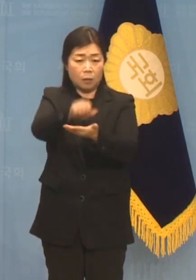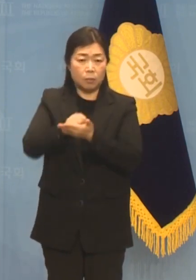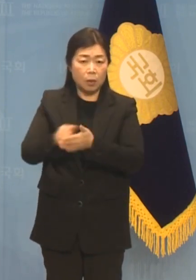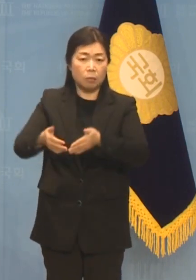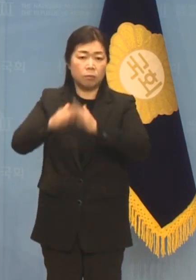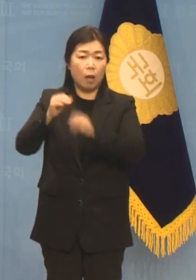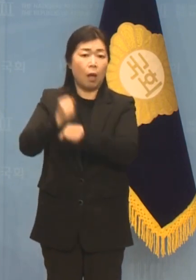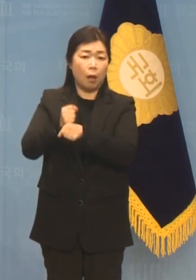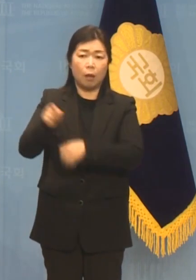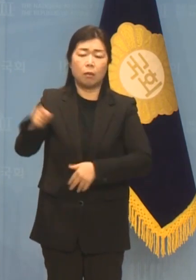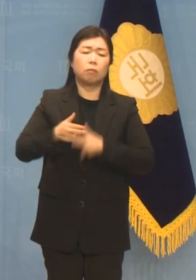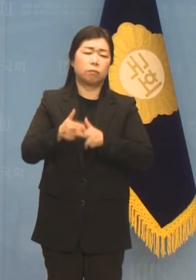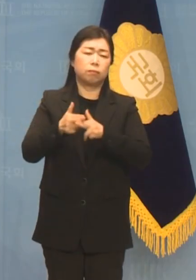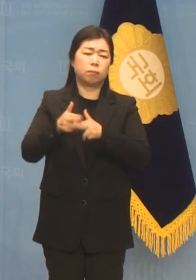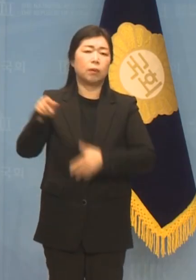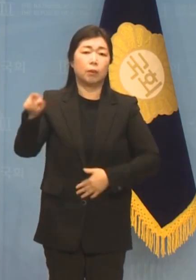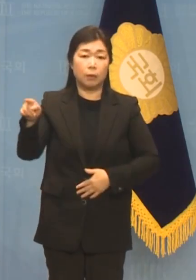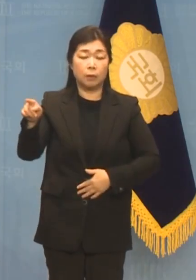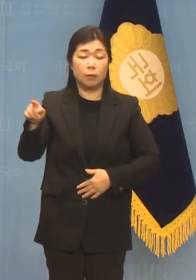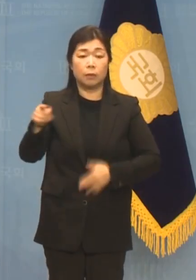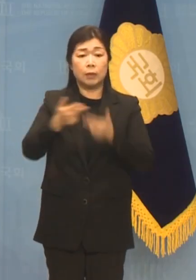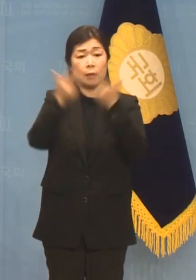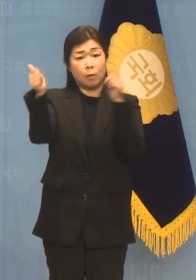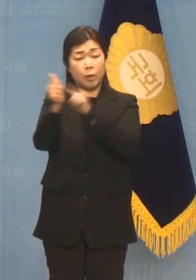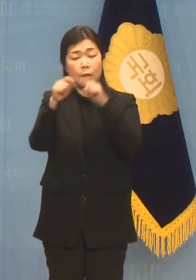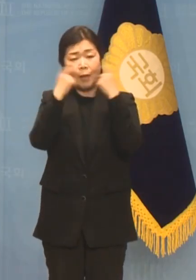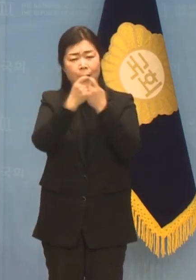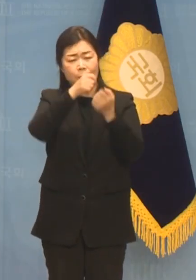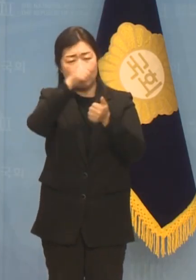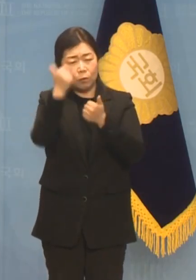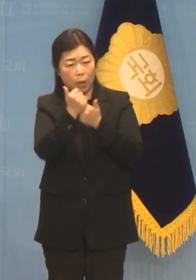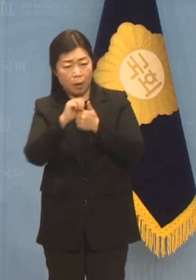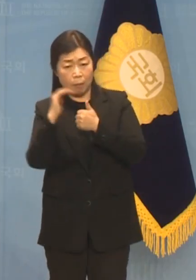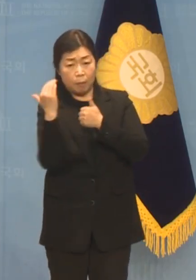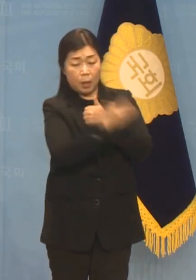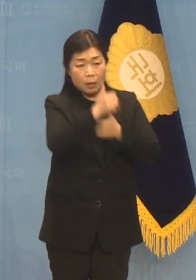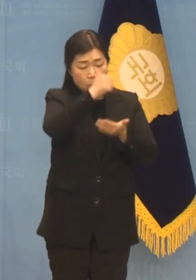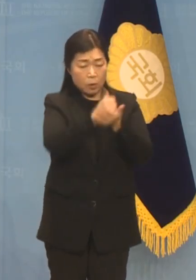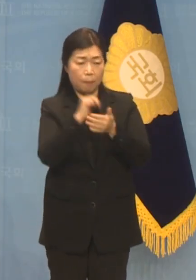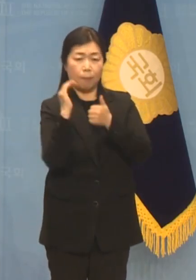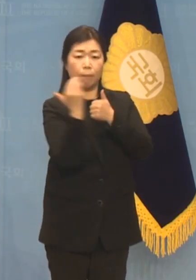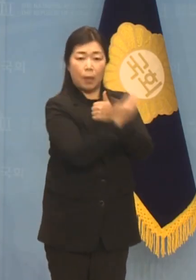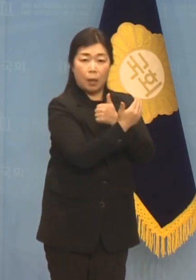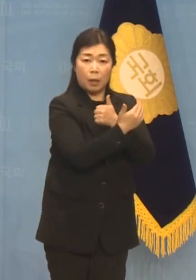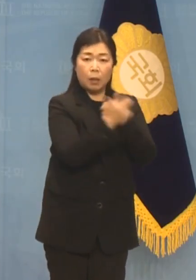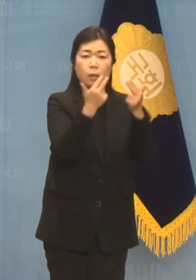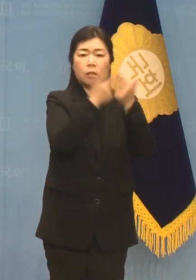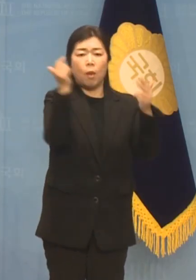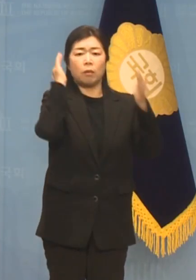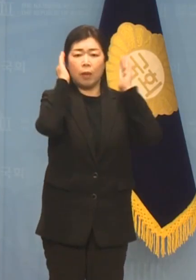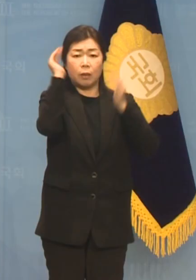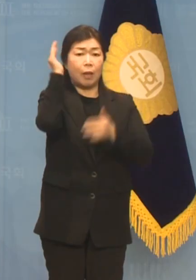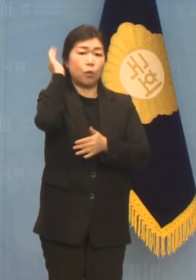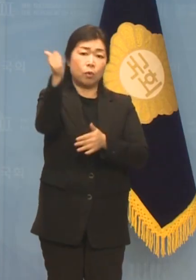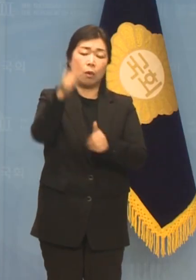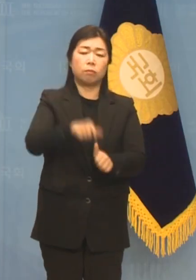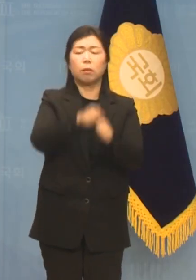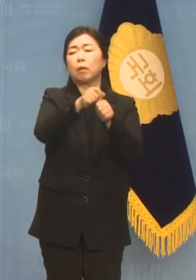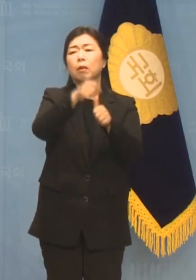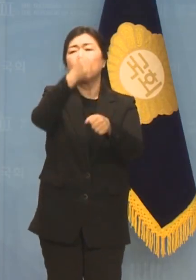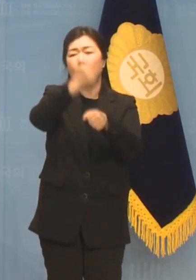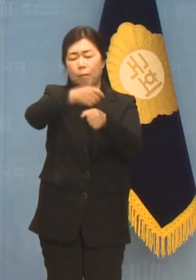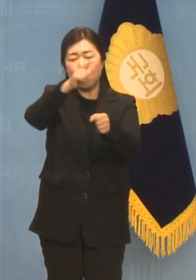이르기까지 이들은 오로지 이재명 개인 범죄 방탄, 이재명 대통령 만들기라는